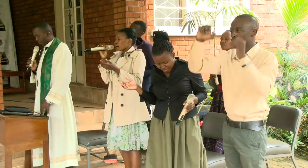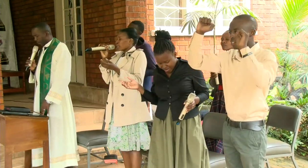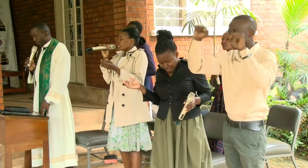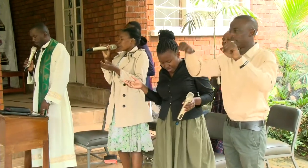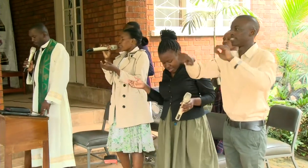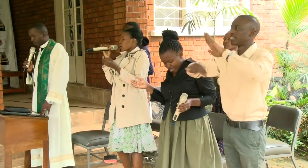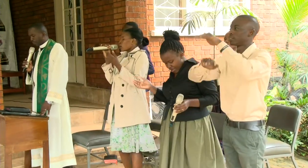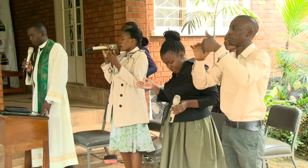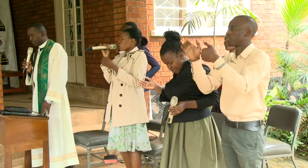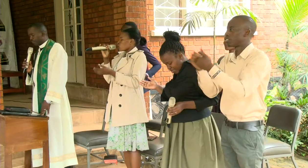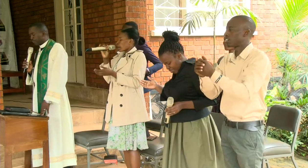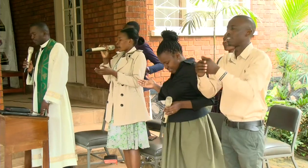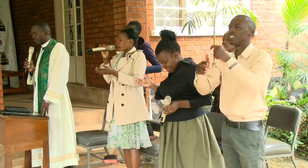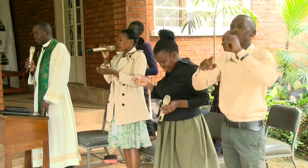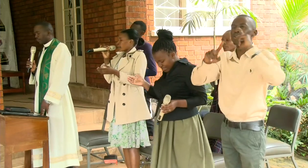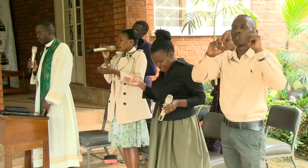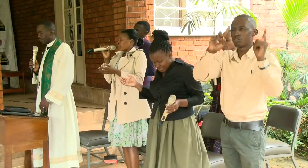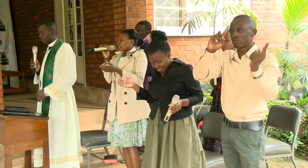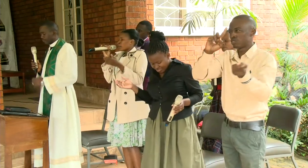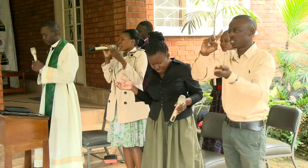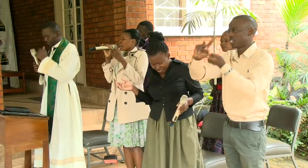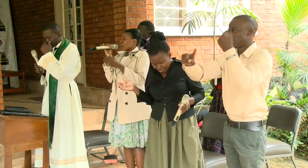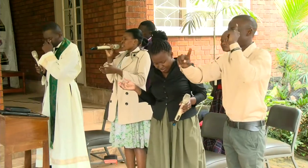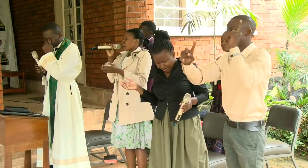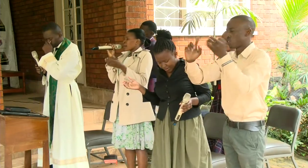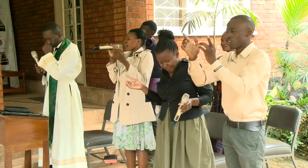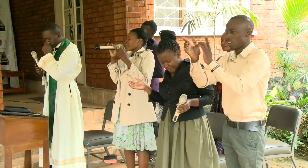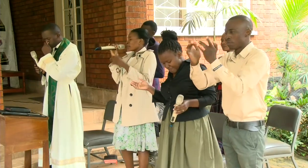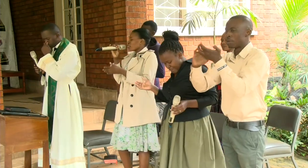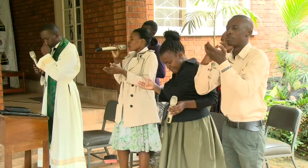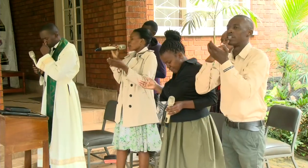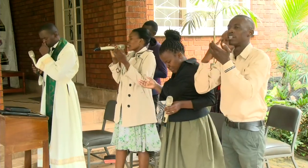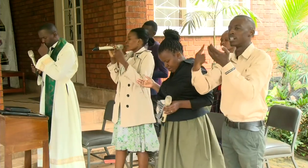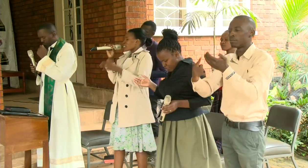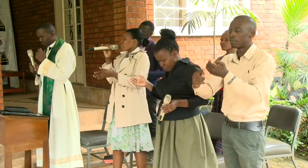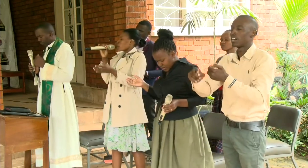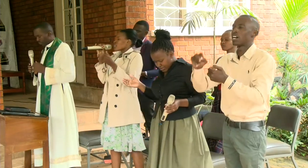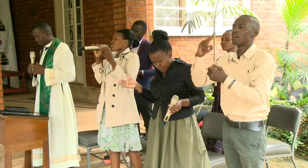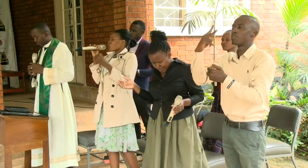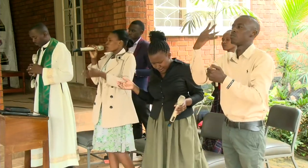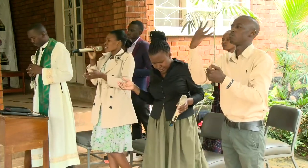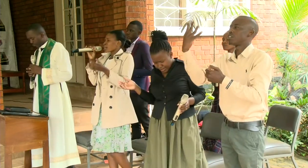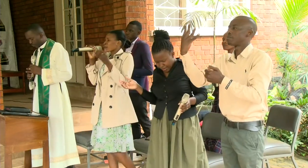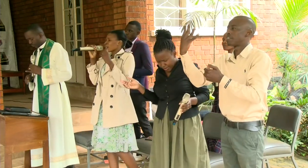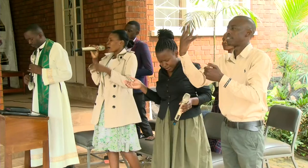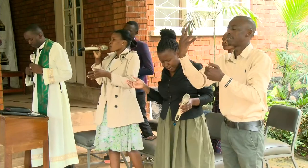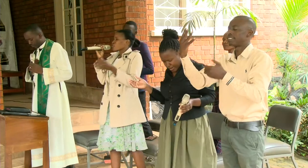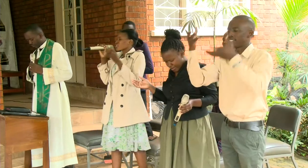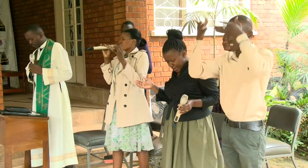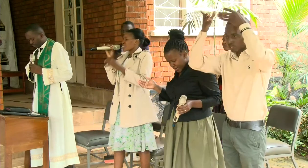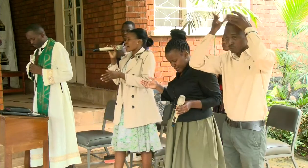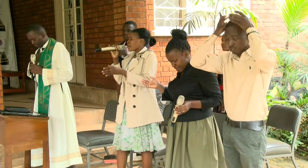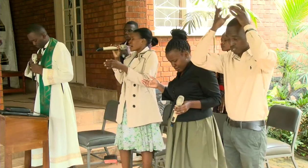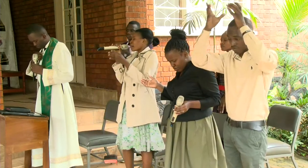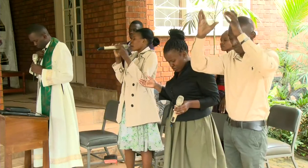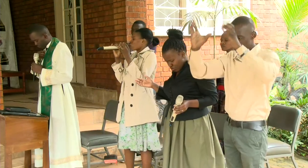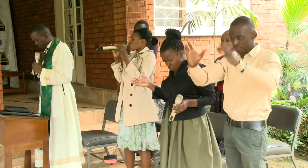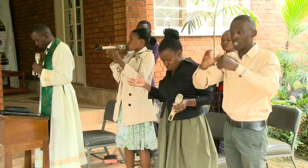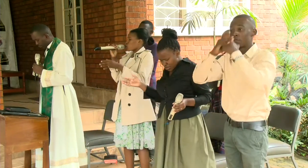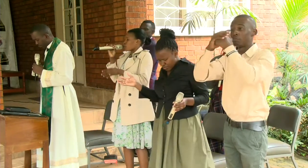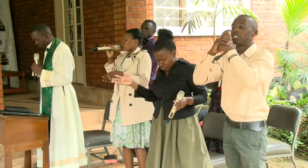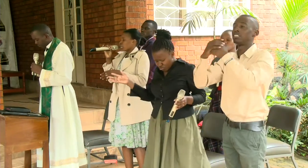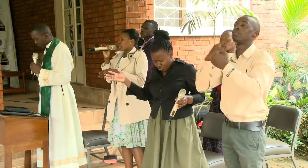byonna ye yawangula bayibuli egamba nti abakadde abiri mu abaana bateeka wansi engule zaabwe ne bamusinza nga